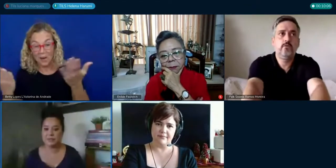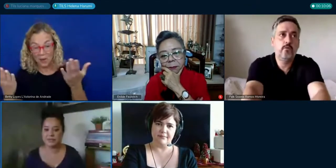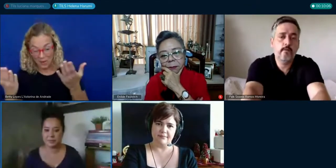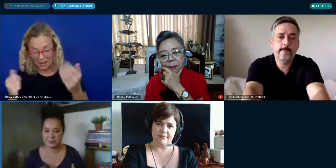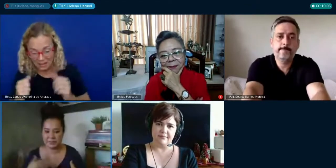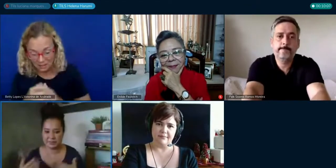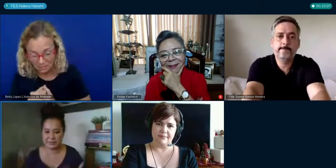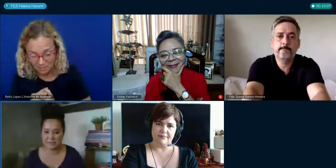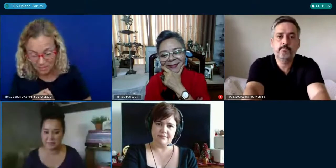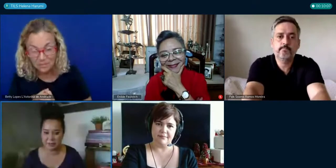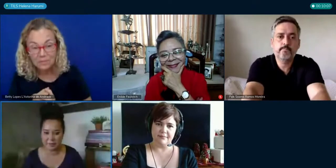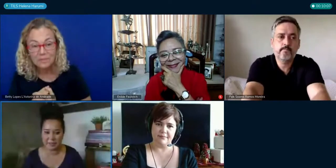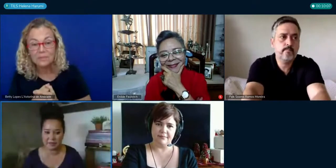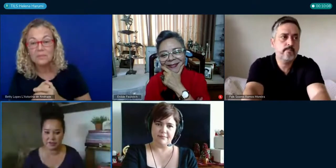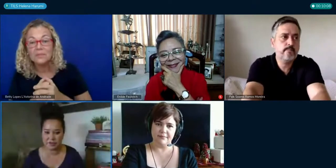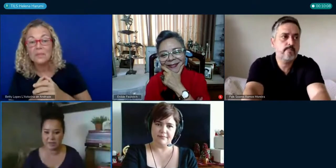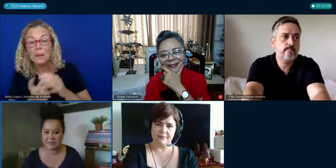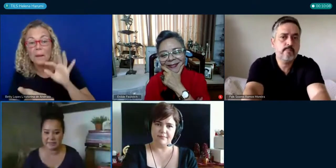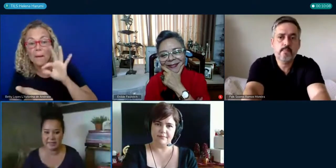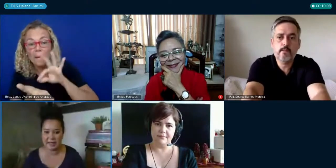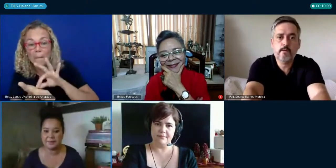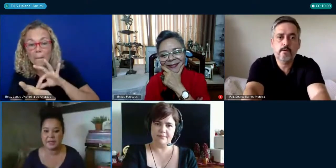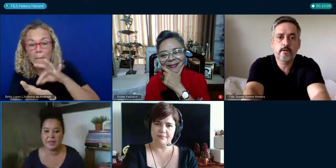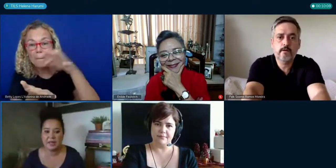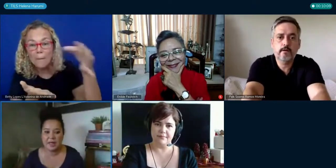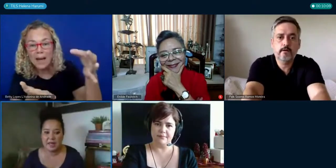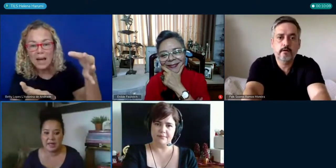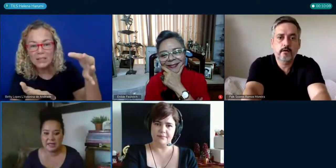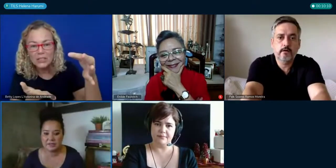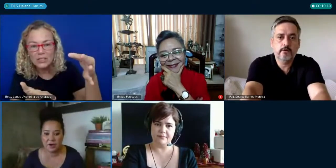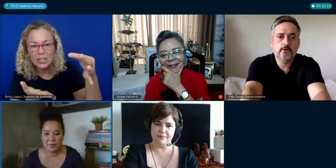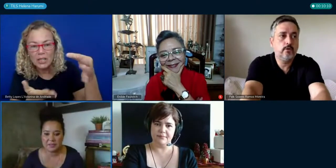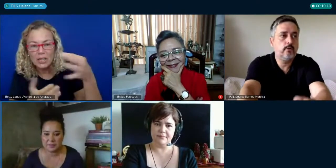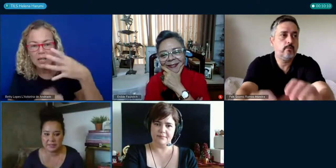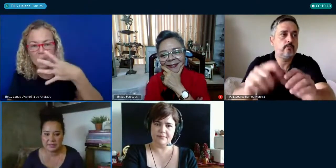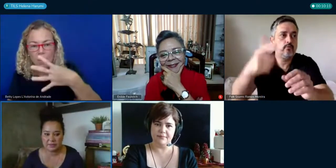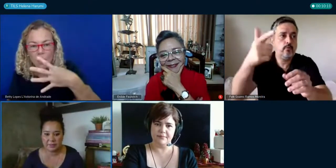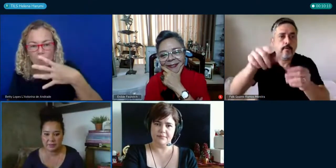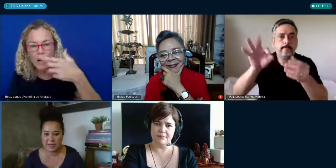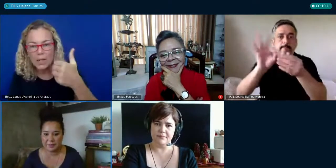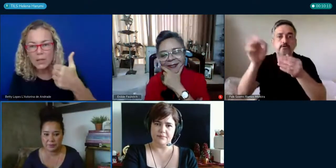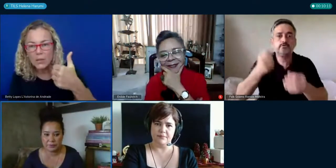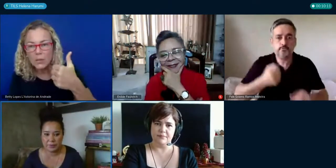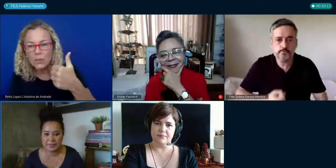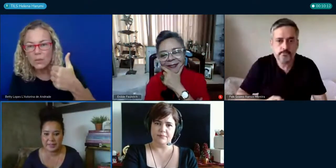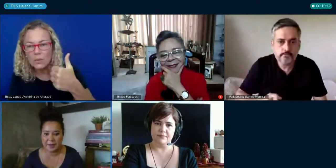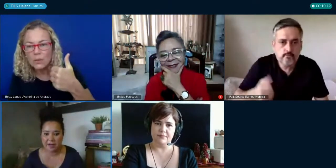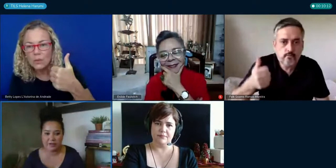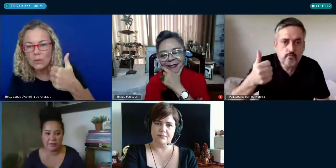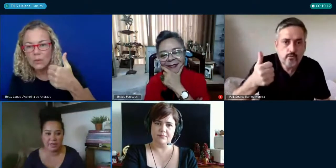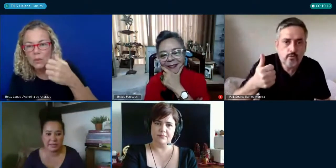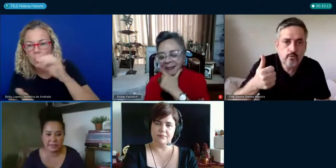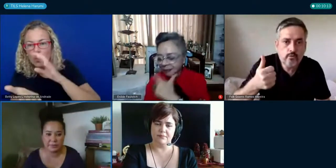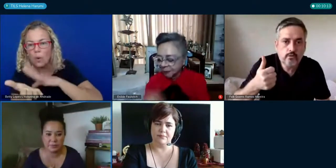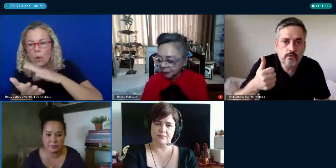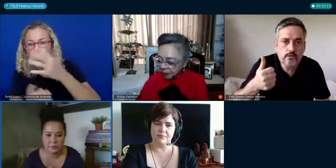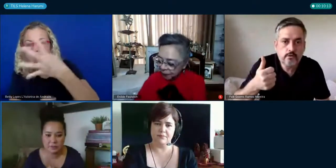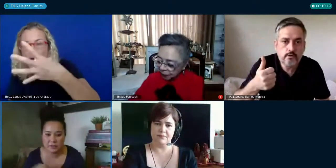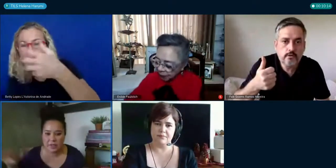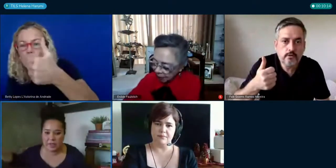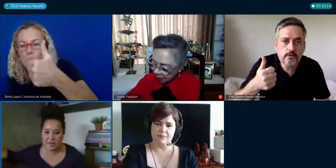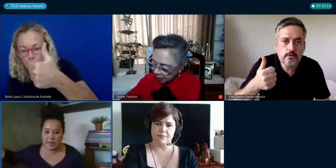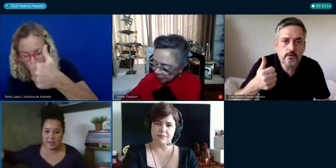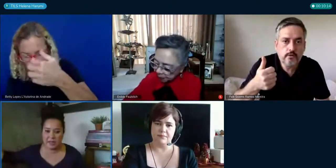a sua orientadora depois e decida a melhor maneira de acrescentar. Só mais uma questão também no capítulo 2, na página